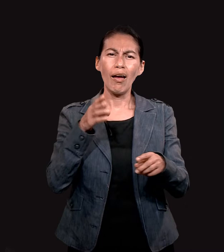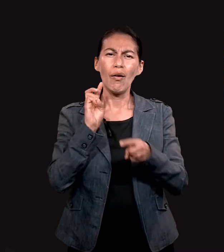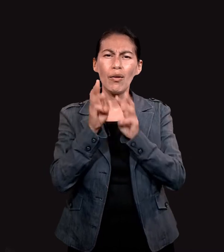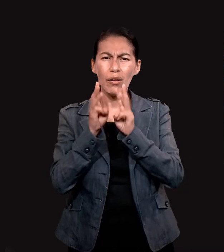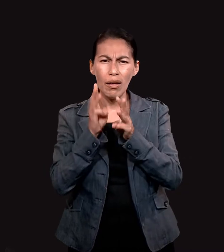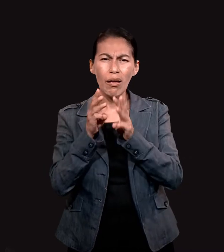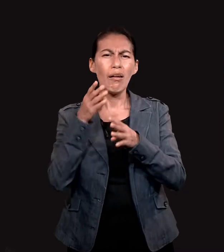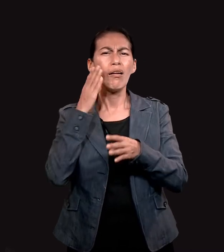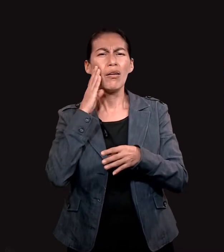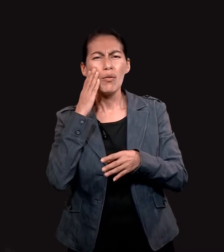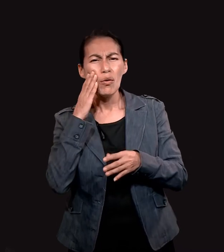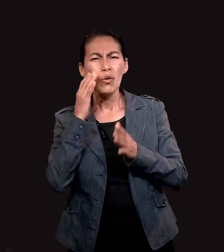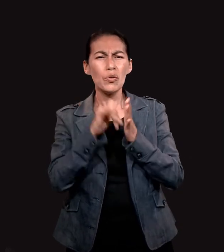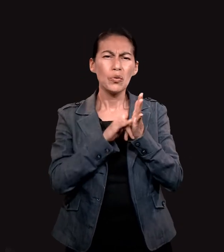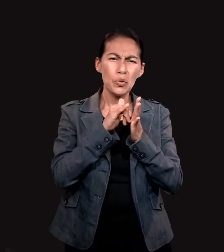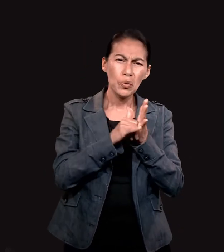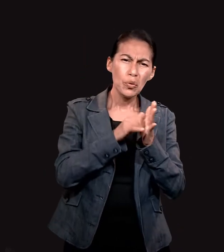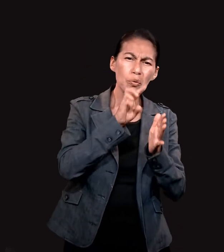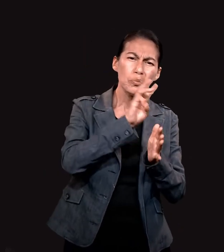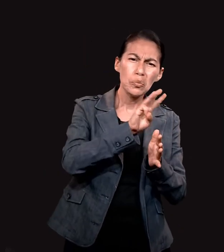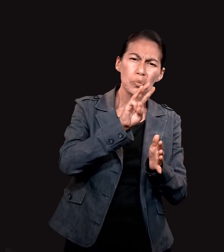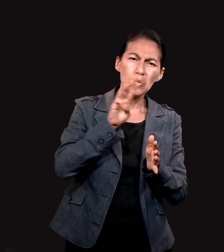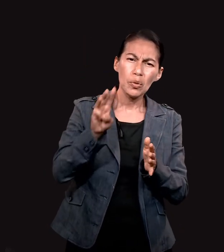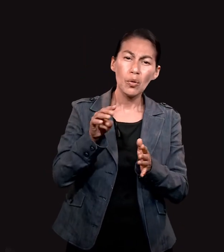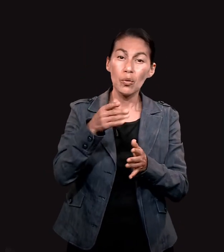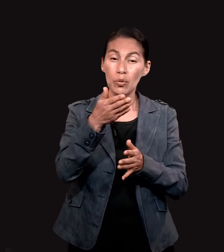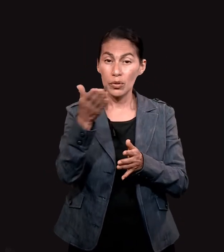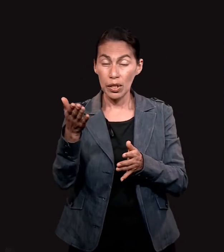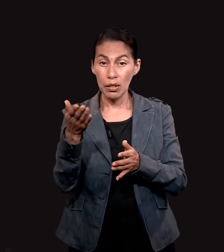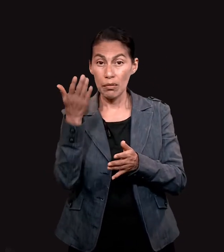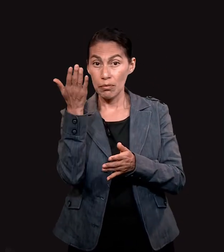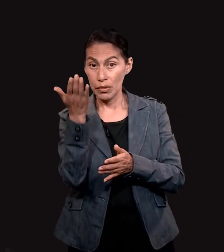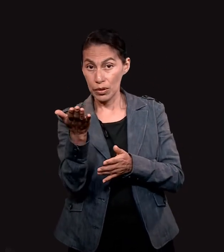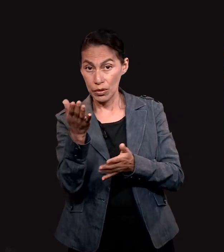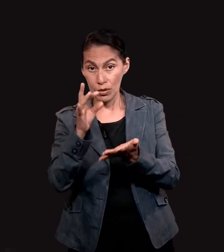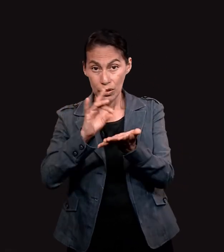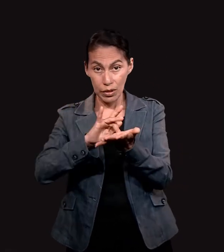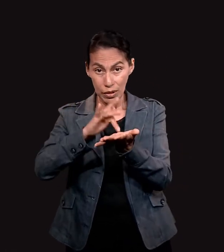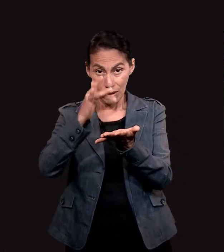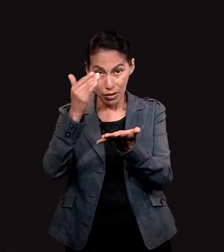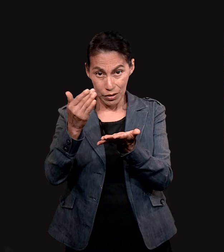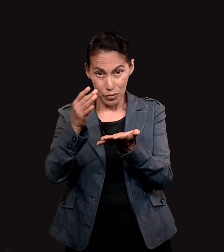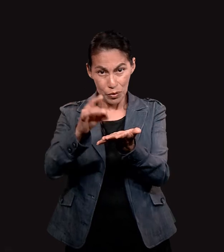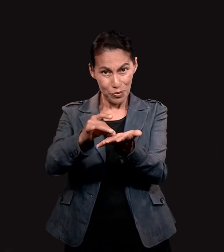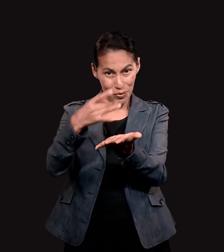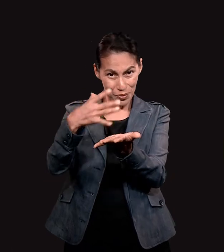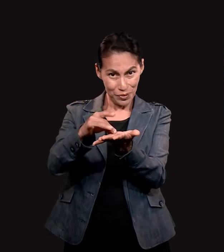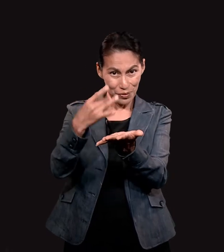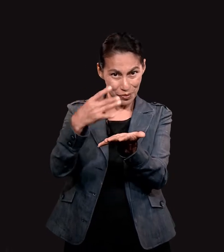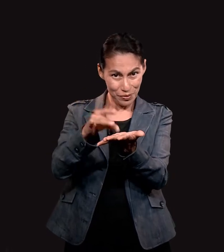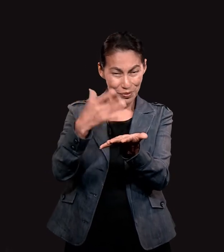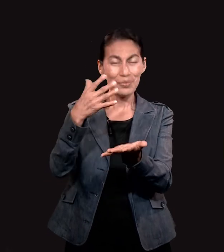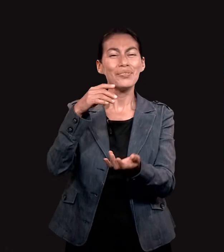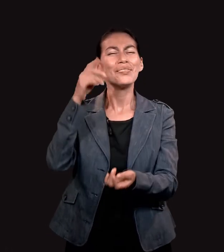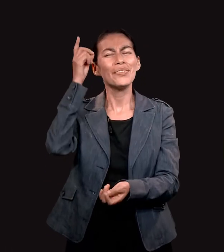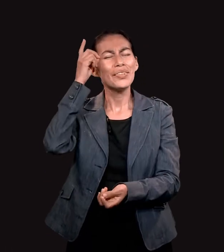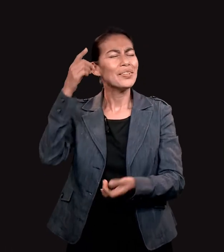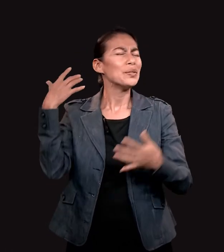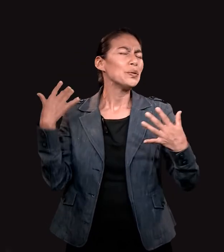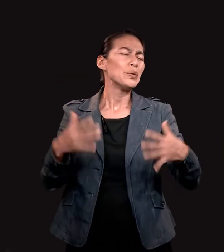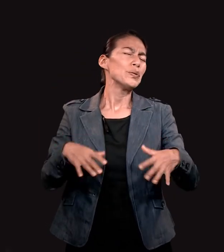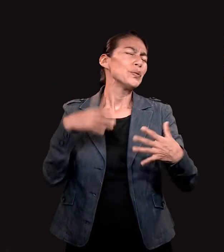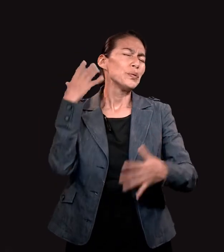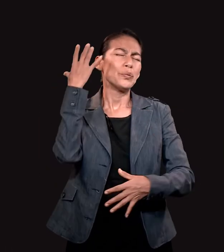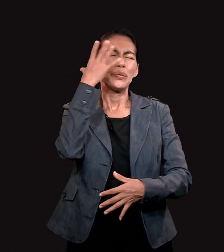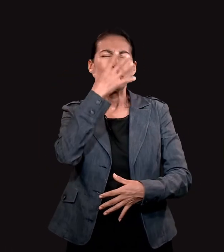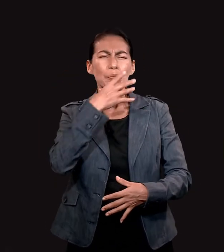les invitamos a poner sus pedidos de oración, sus agradecimientos, porque Dios ha hecho maravillas,